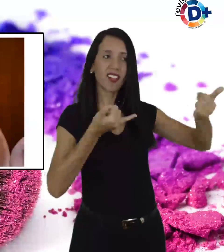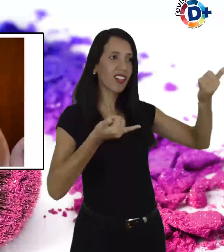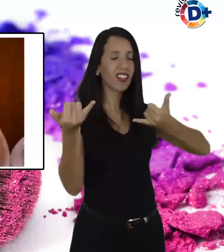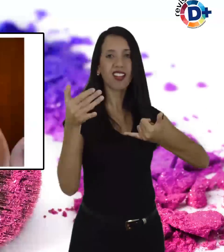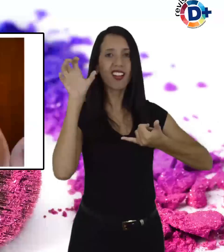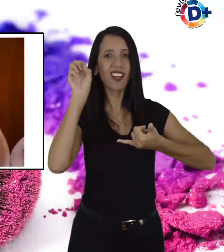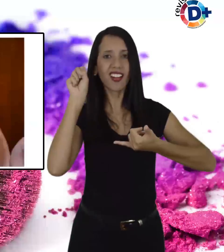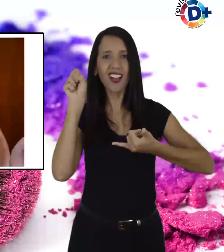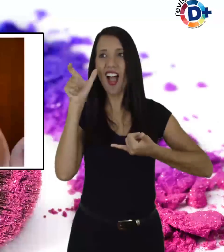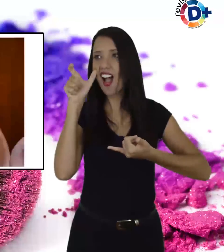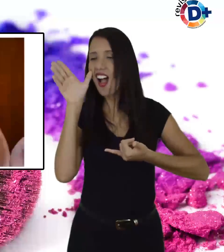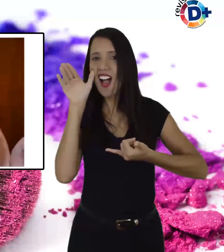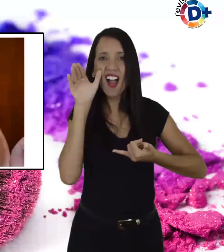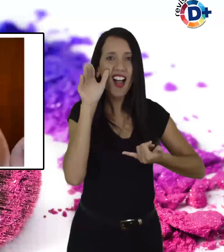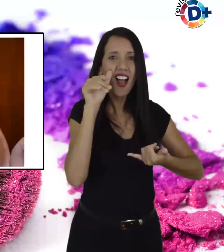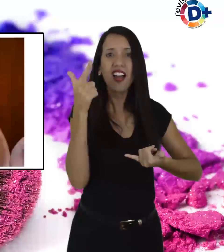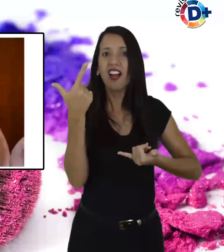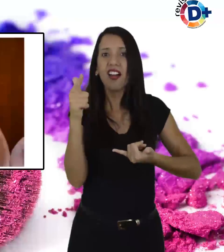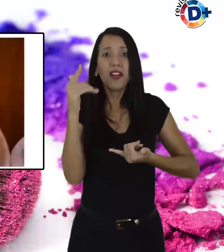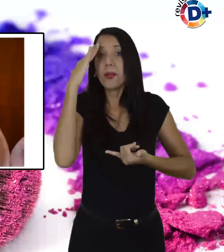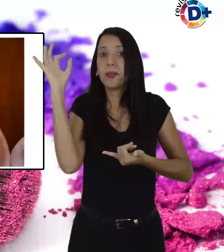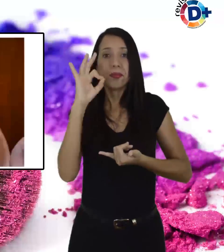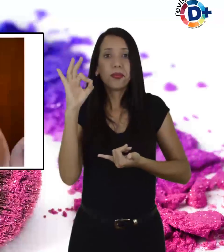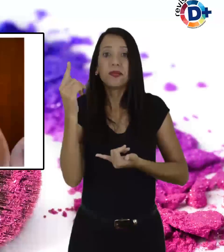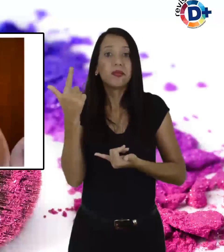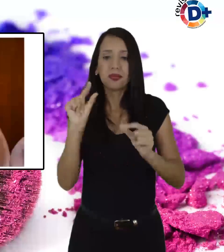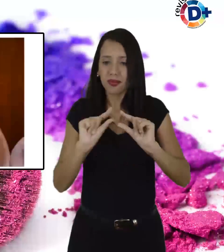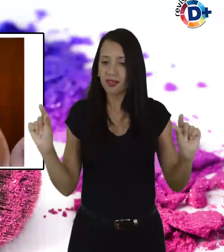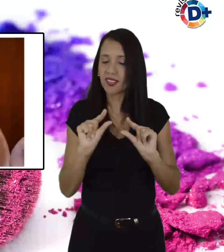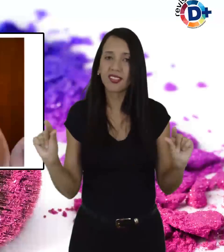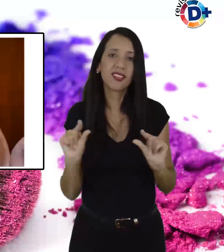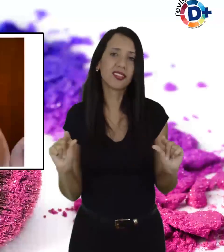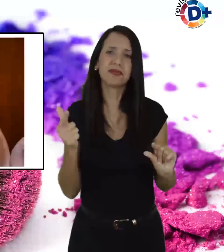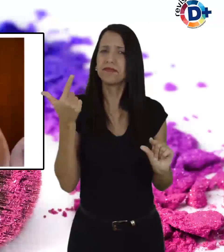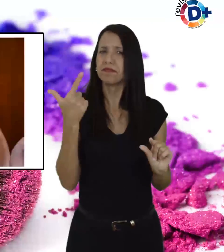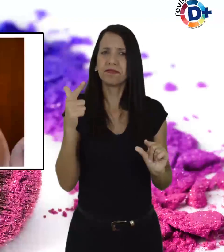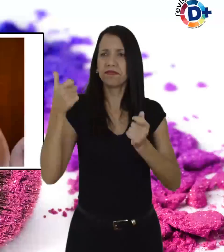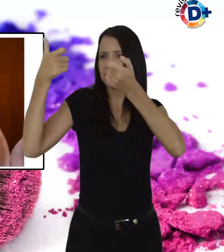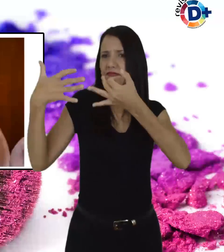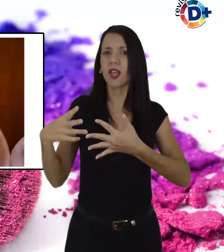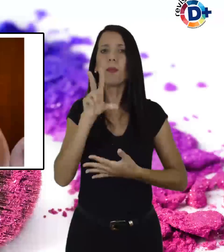interessados que não se viam prestigiados devido à ausência de legendas e descrições nos